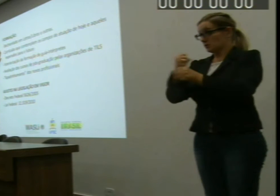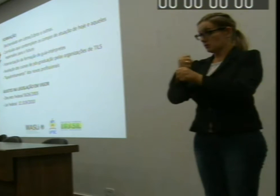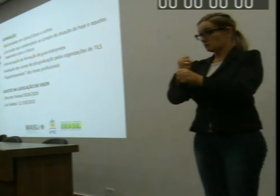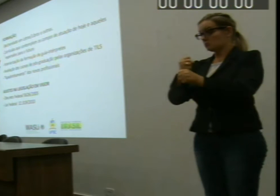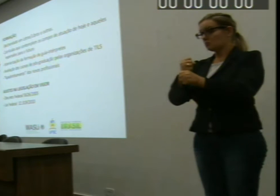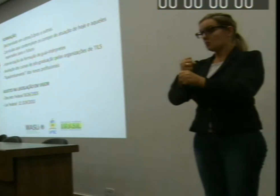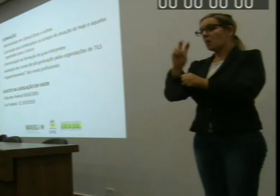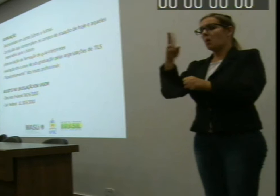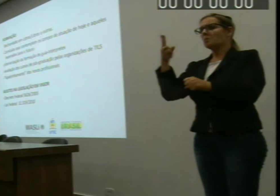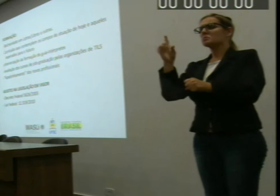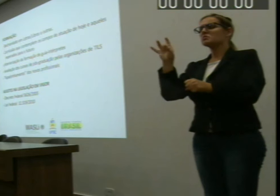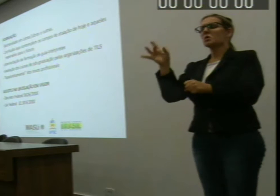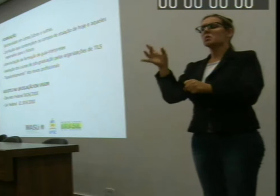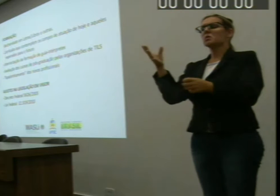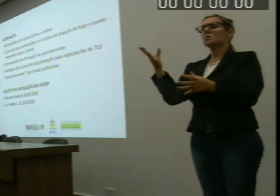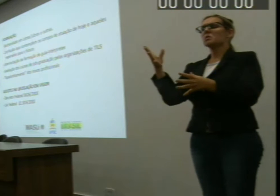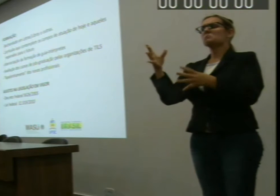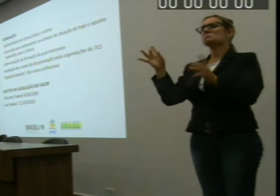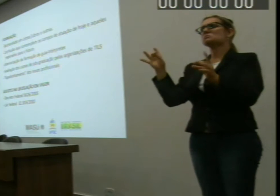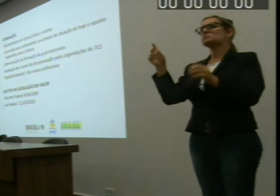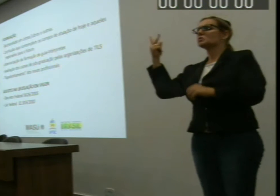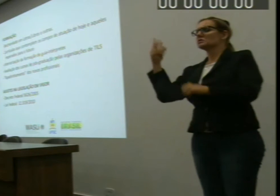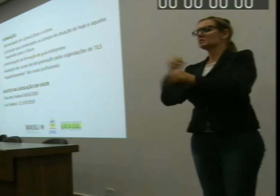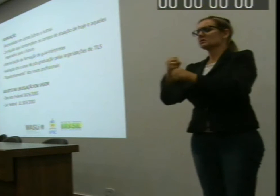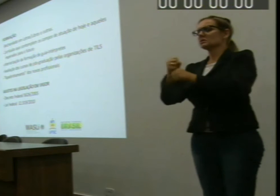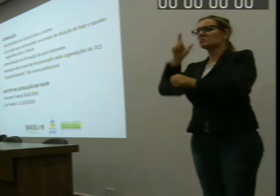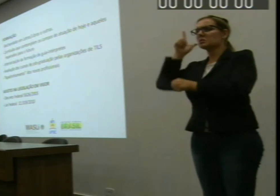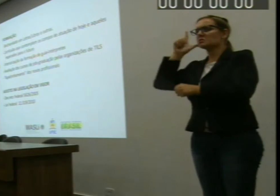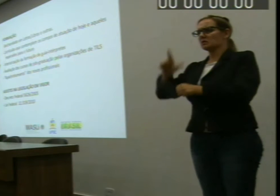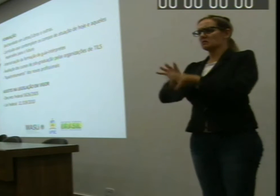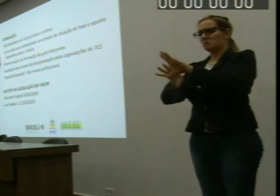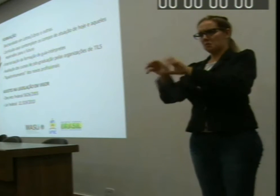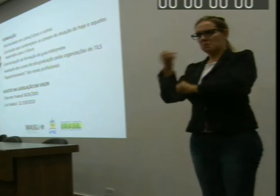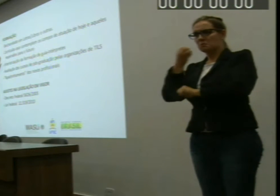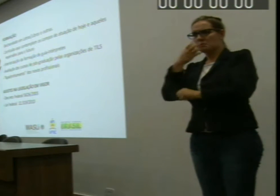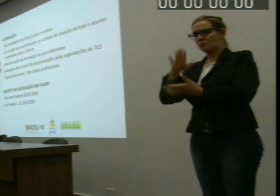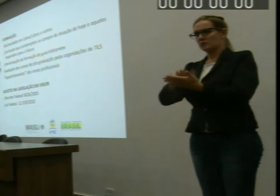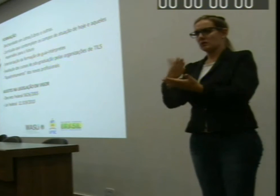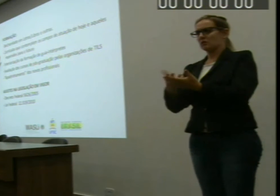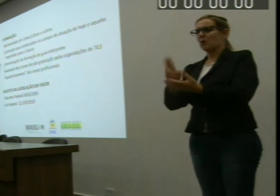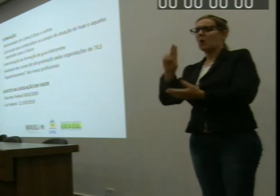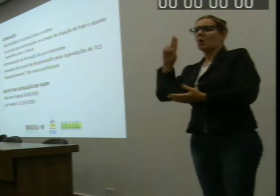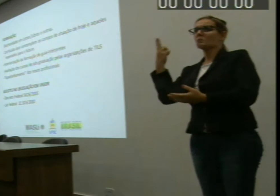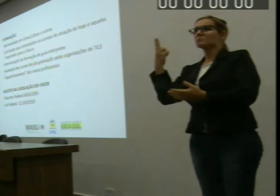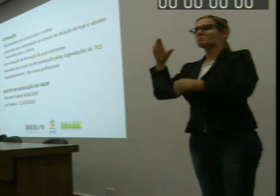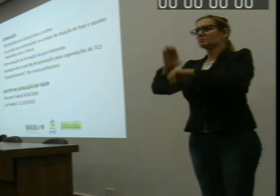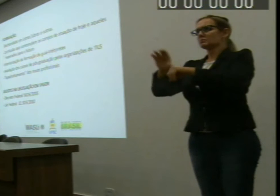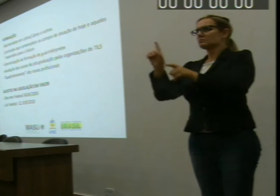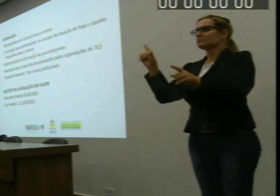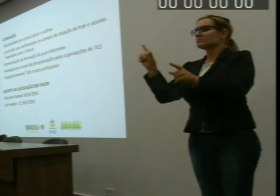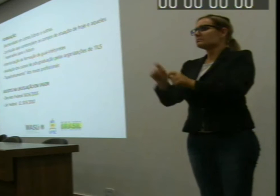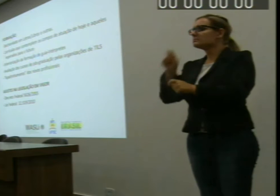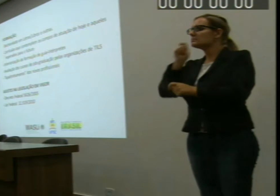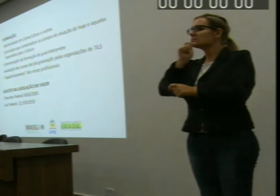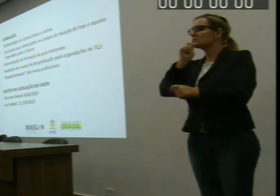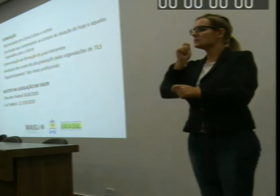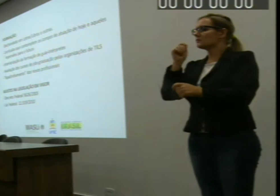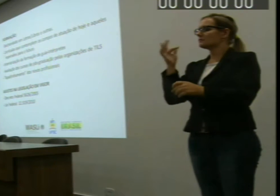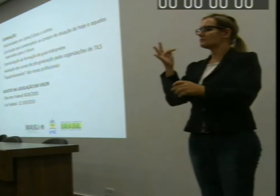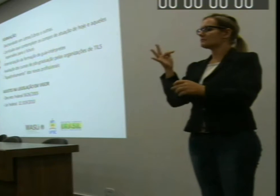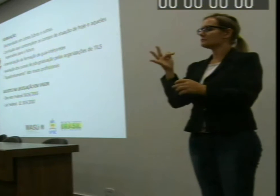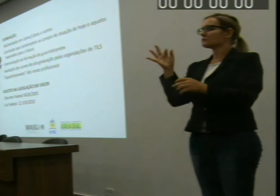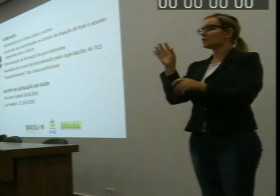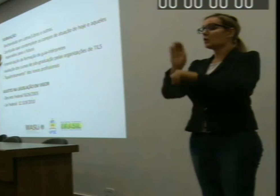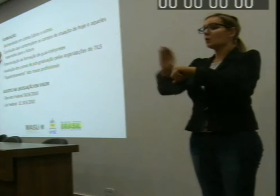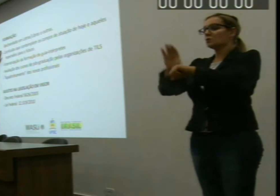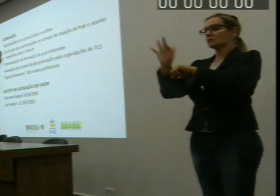será que é suficiente para nós uma profissionalizante de dois ou aqueles cursos mais reduzidos superiores reduzidos a gente quer que